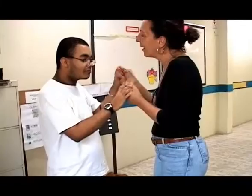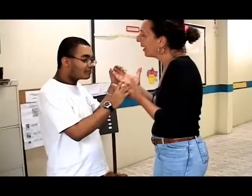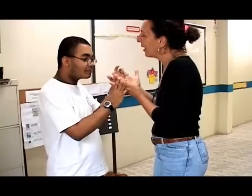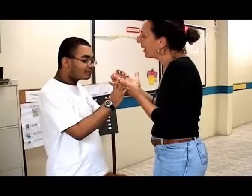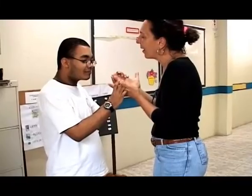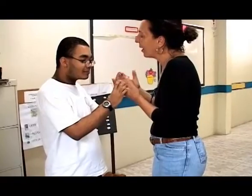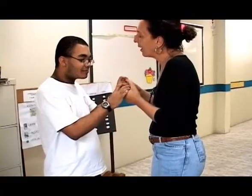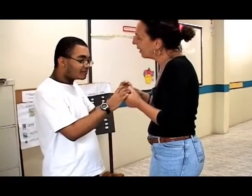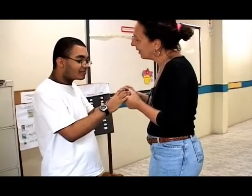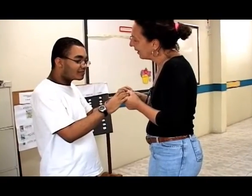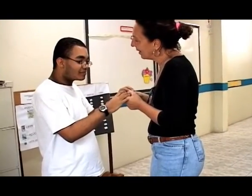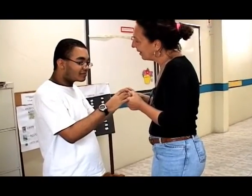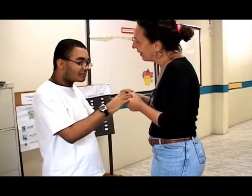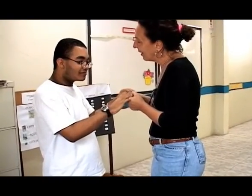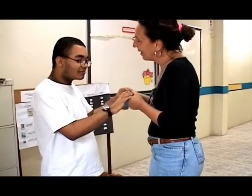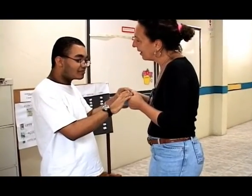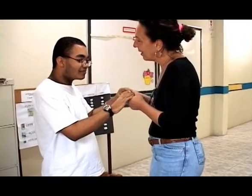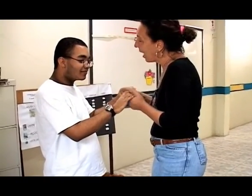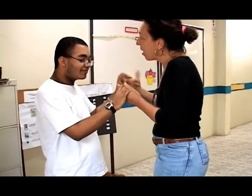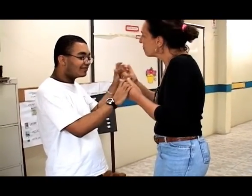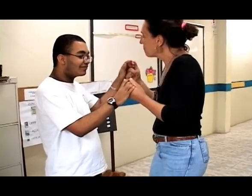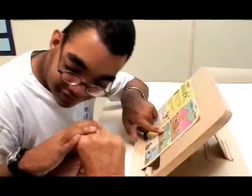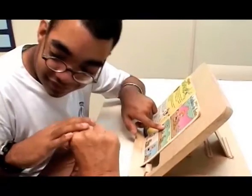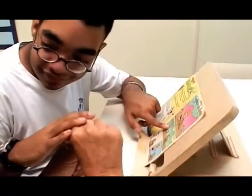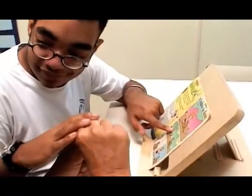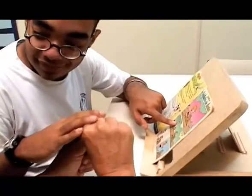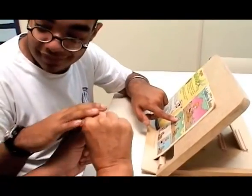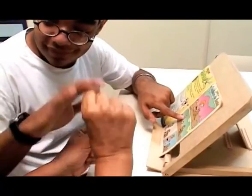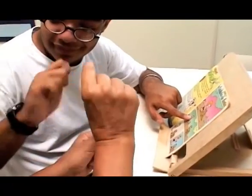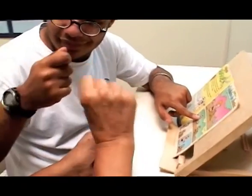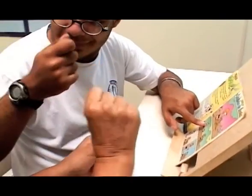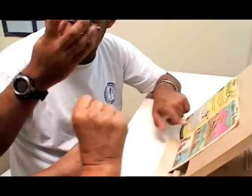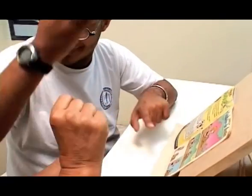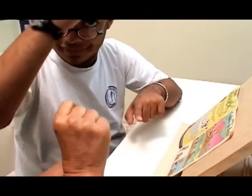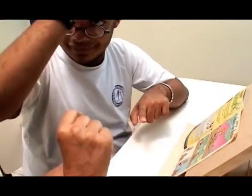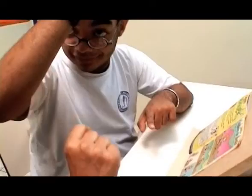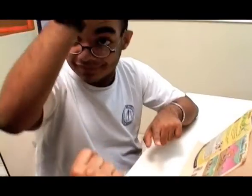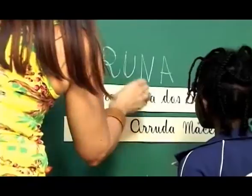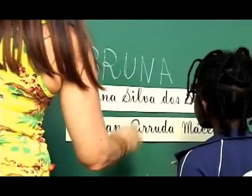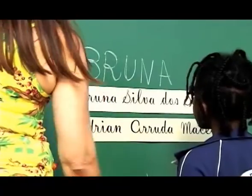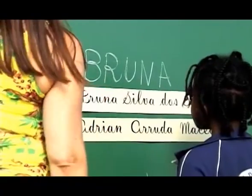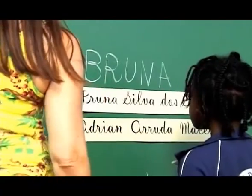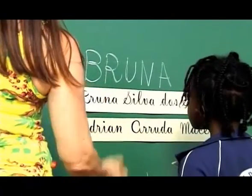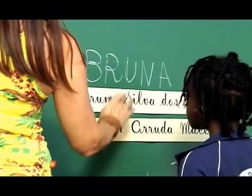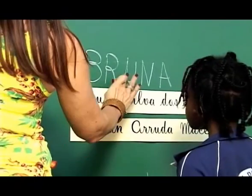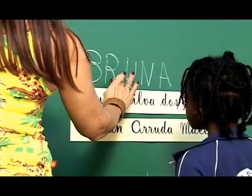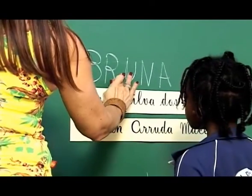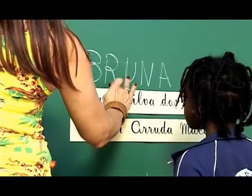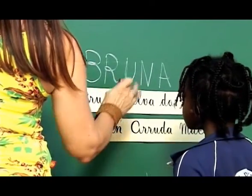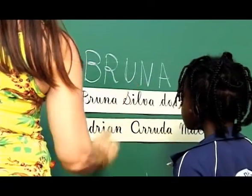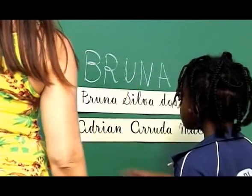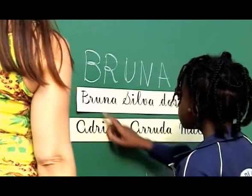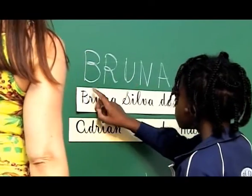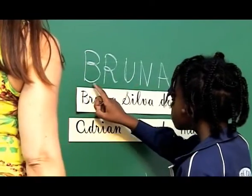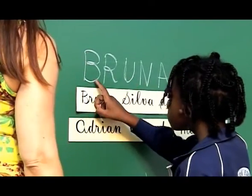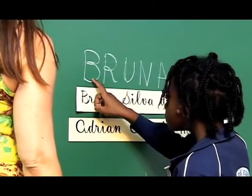reconhecer pessoas, ver a língua de sinais em pequena distância e talvez ler a escrita ampliada.